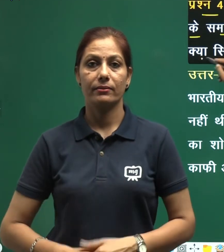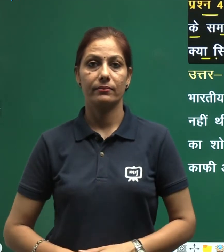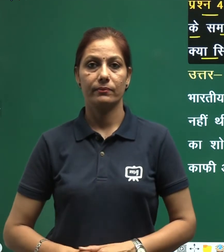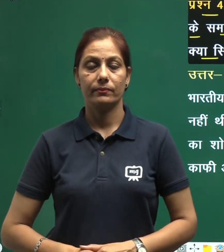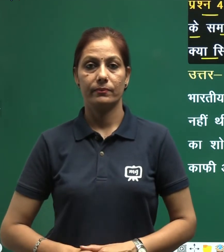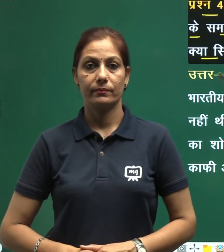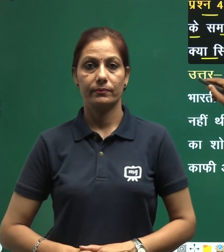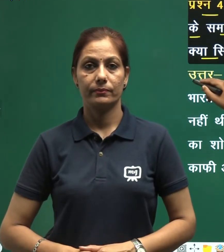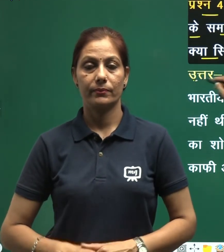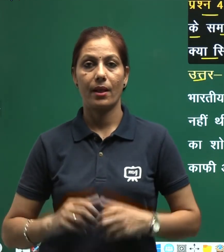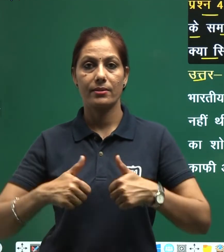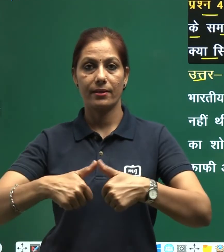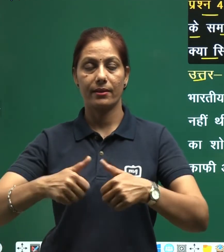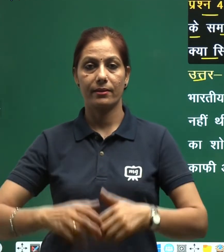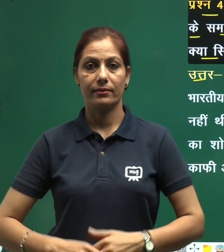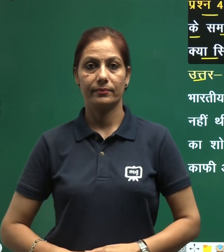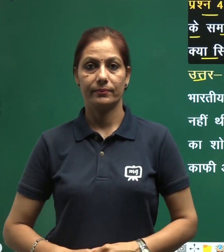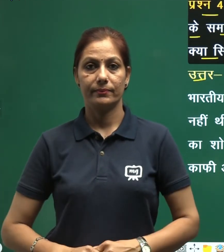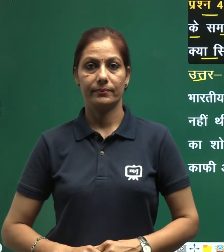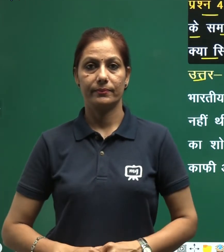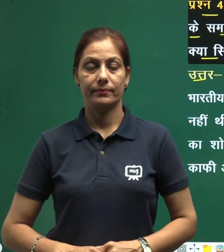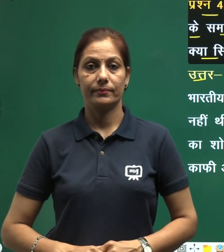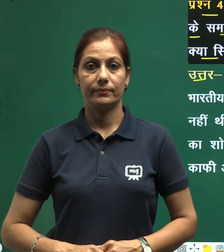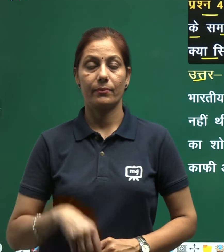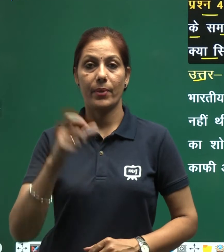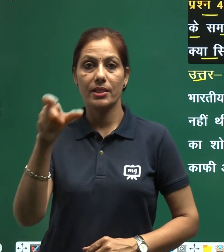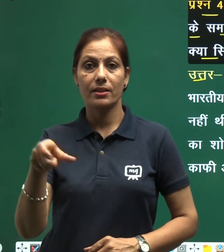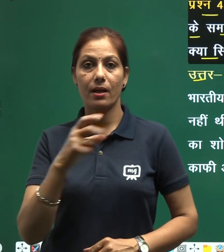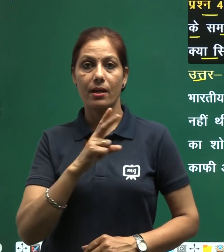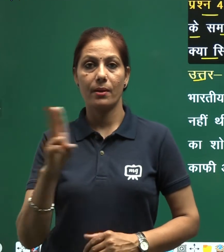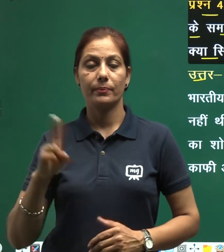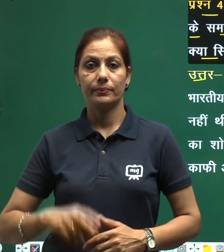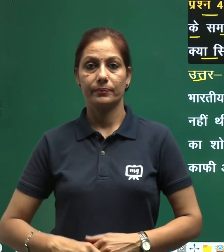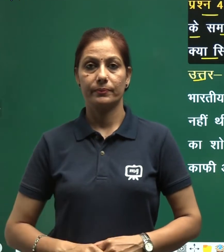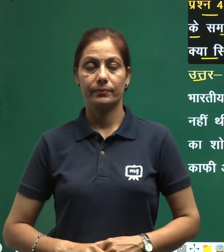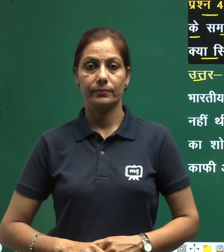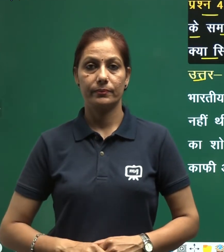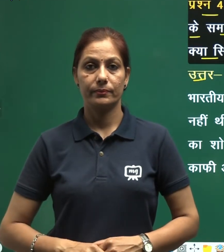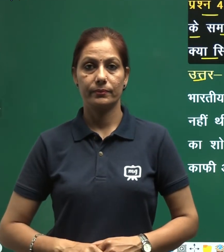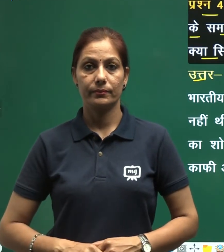उत्तर है लॉर्ड कर्जन के